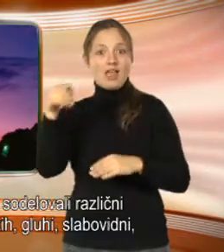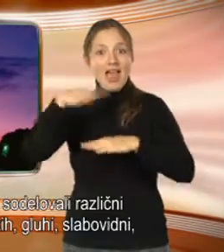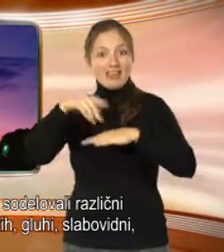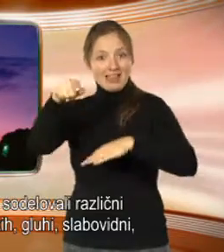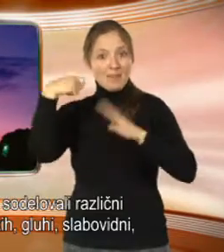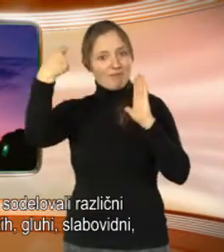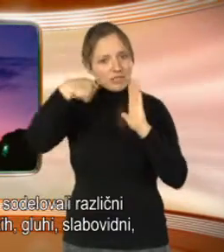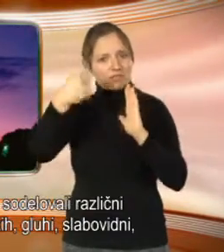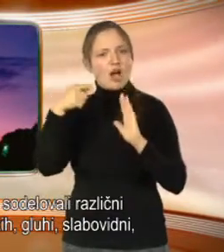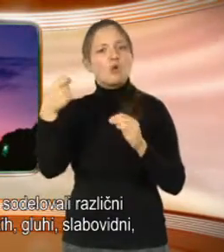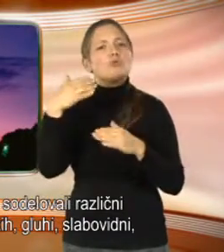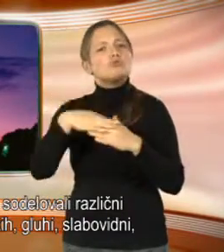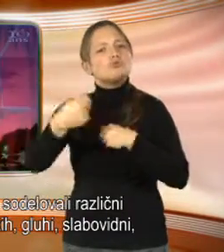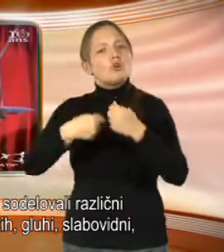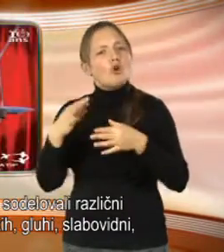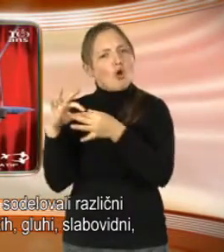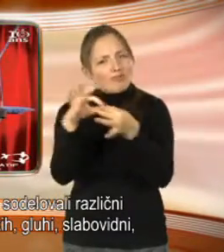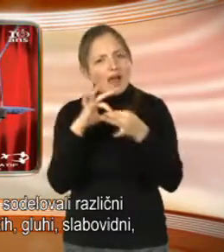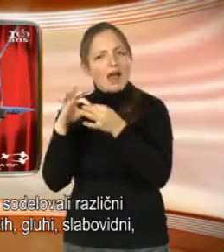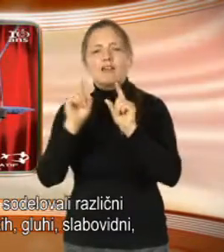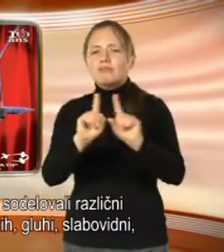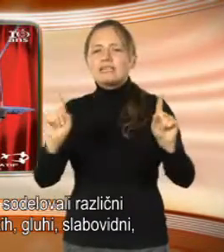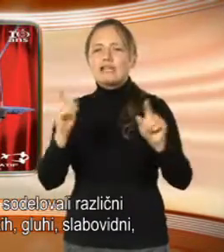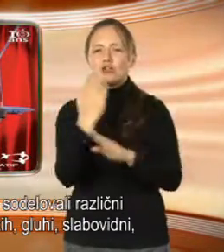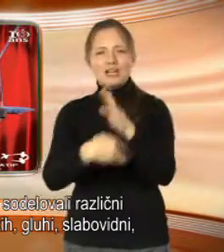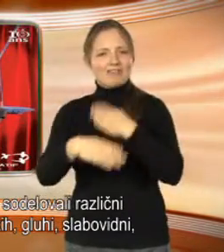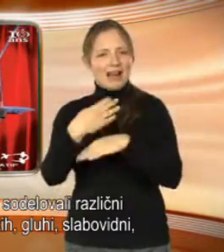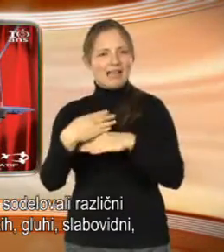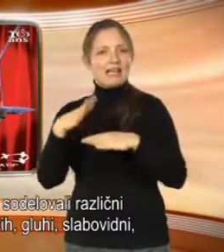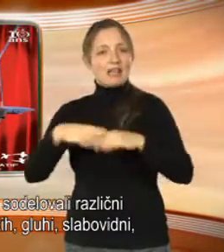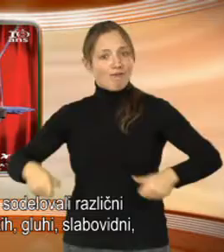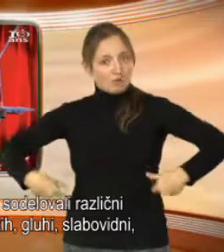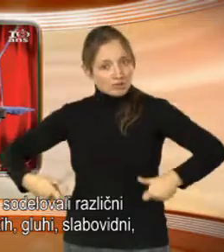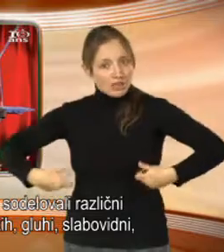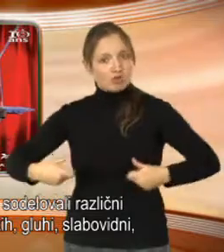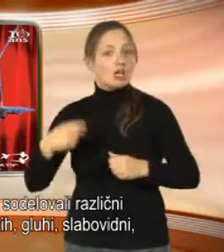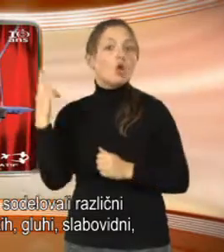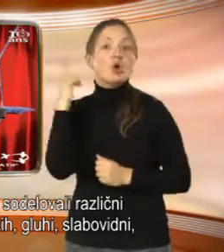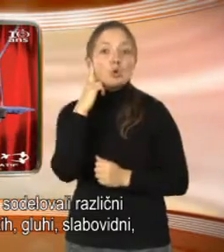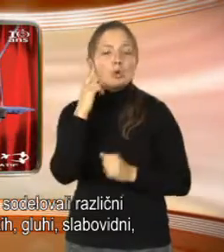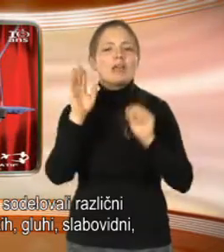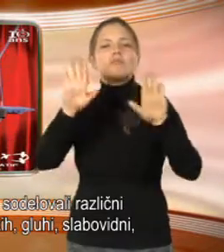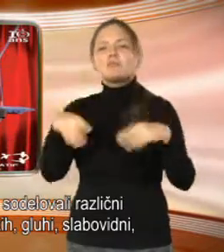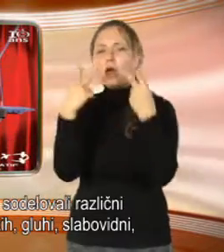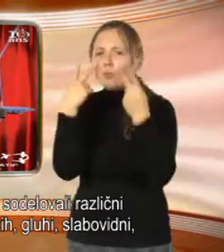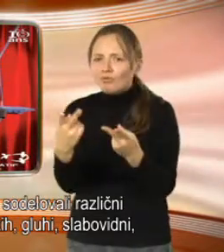Na festivalu so sodelovali različni invalidi na vozičkih, gluhi, slabovidni, duševno in telesno